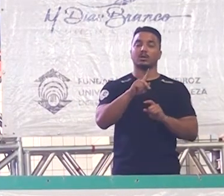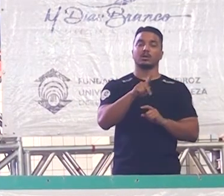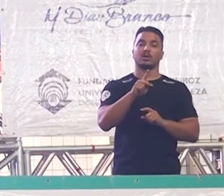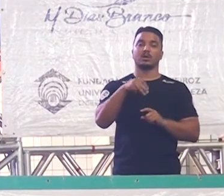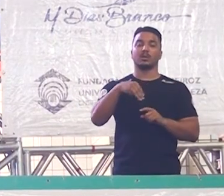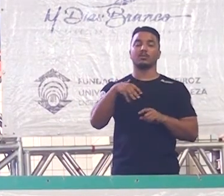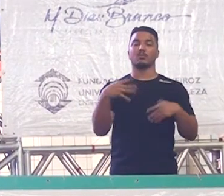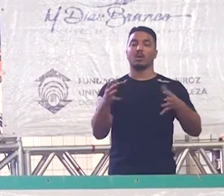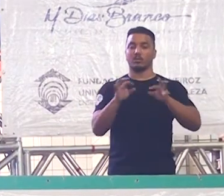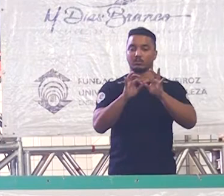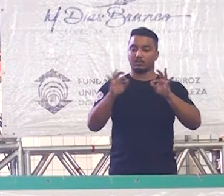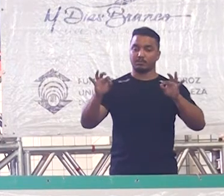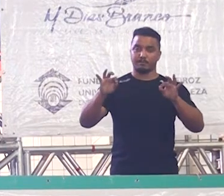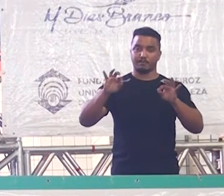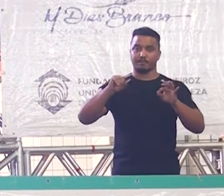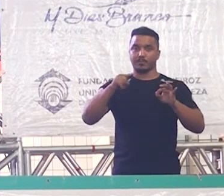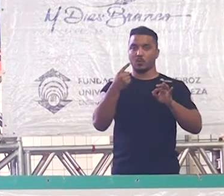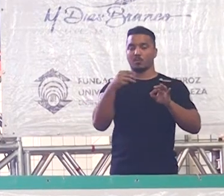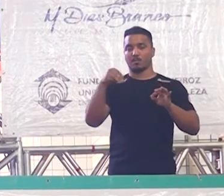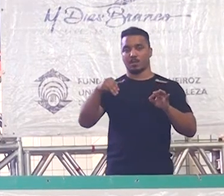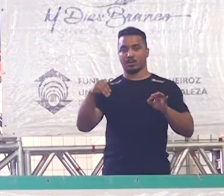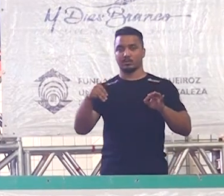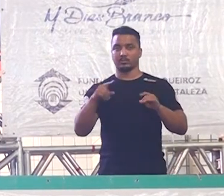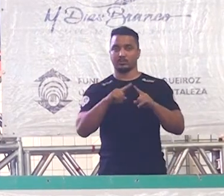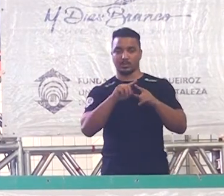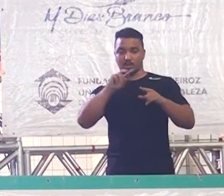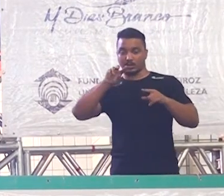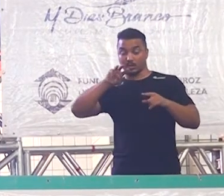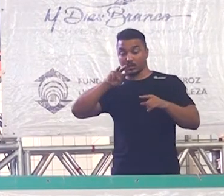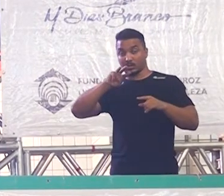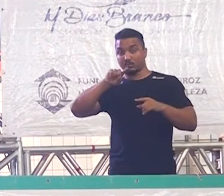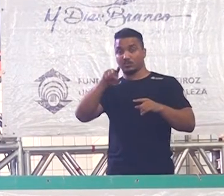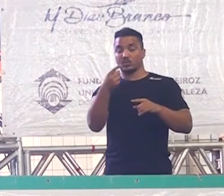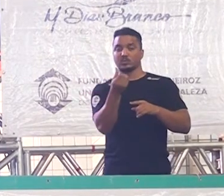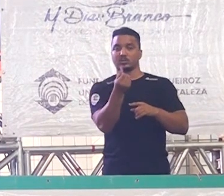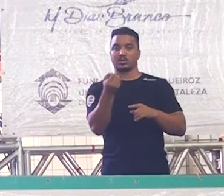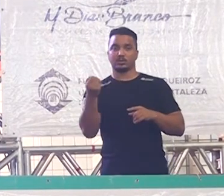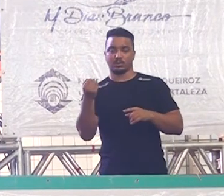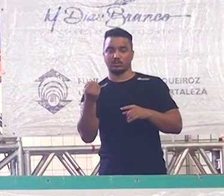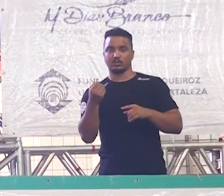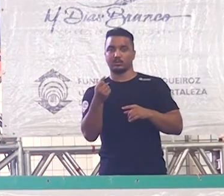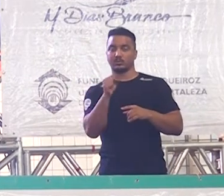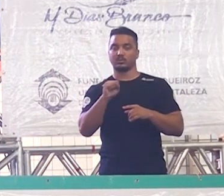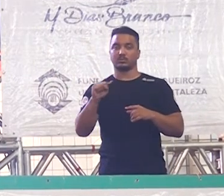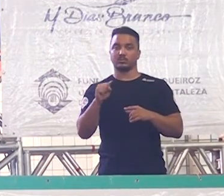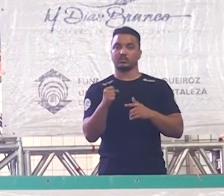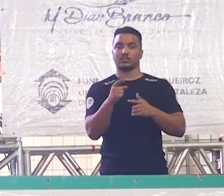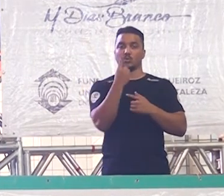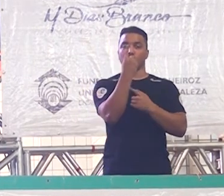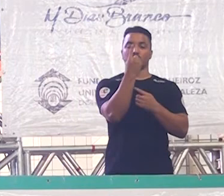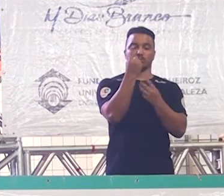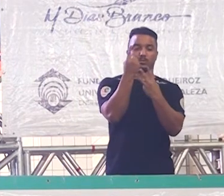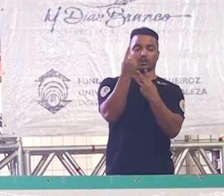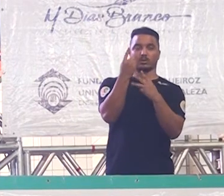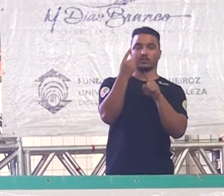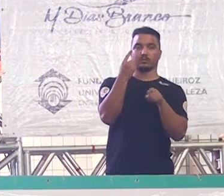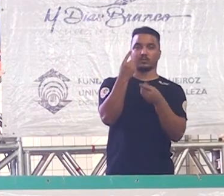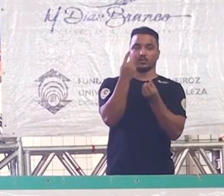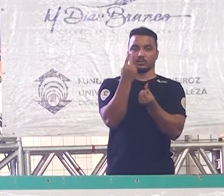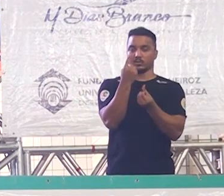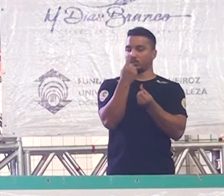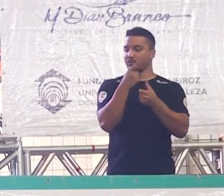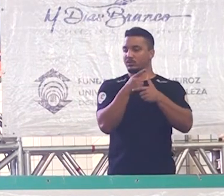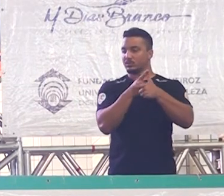hora? 3.600 segundos. 1000 dividido por 3.600. Fica 1 sobre 3,6. Daí